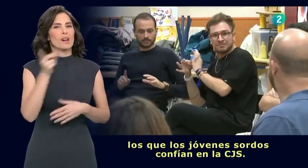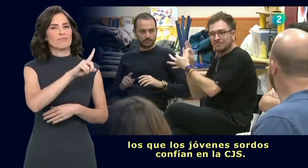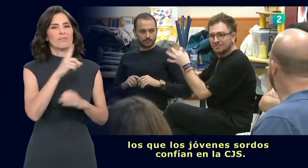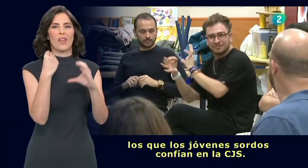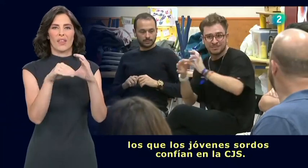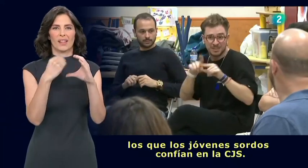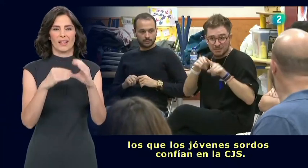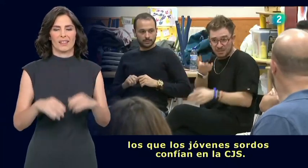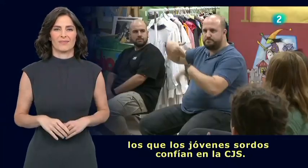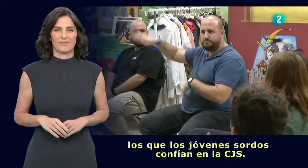CJS.